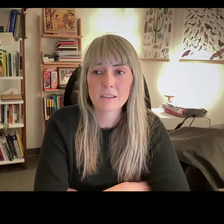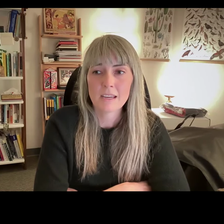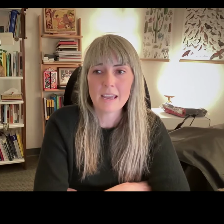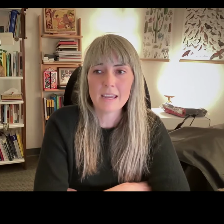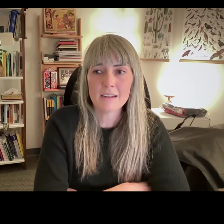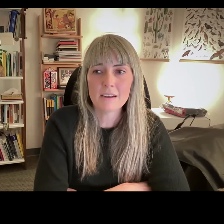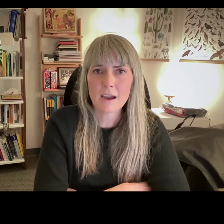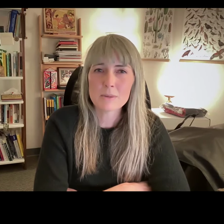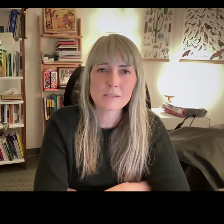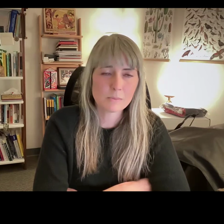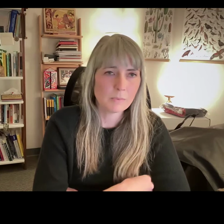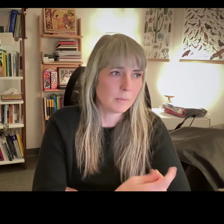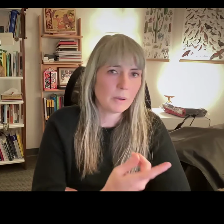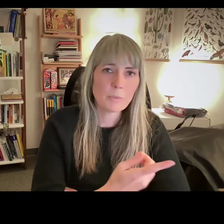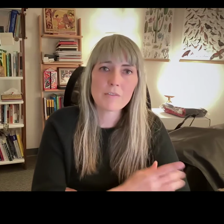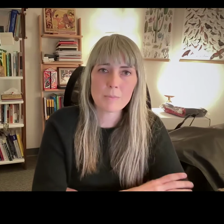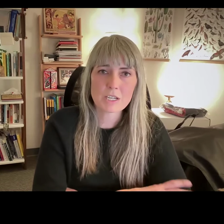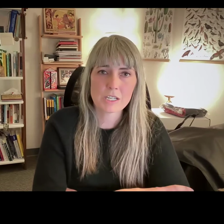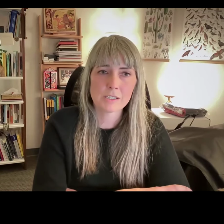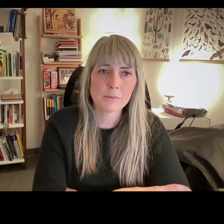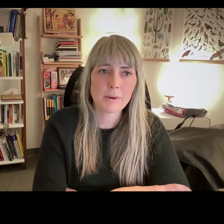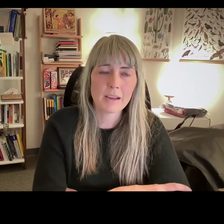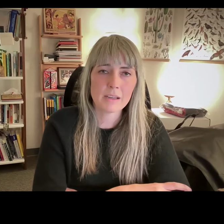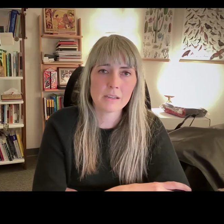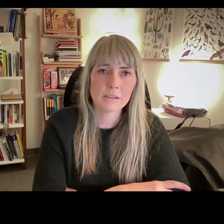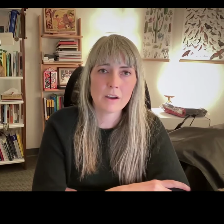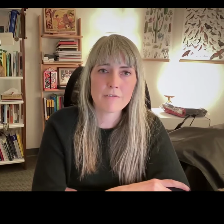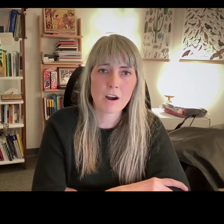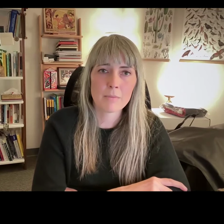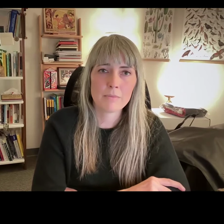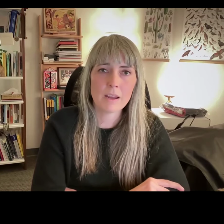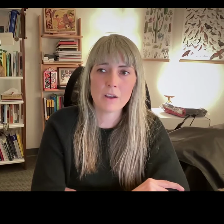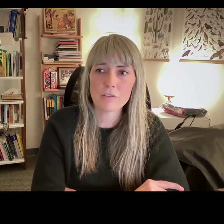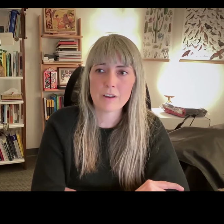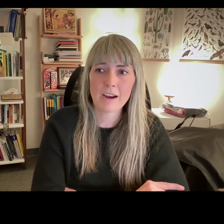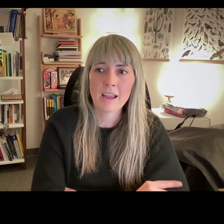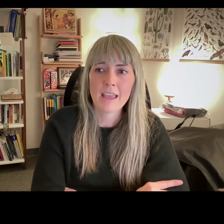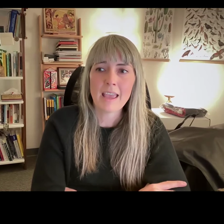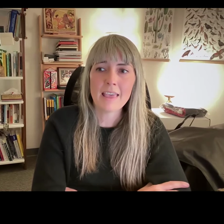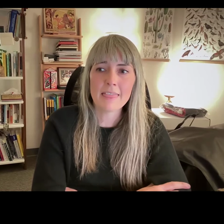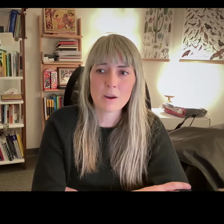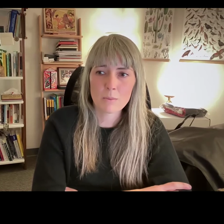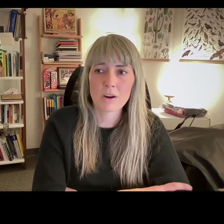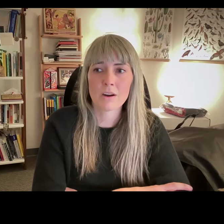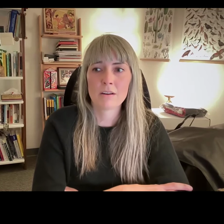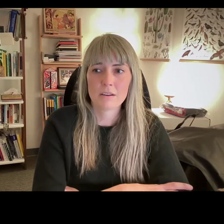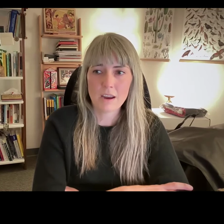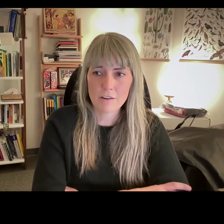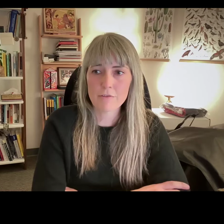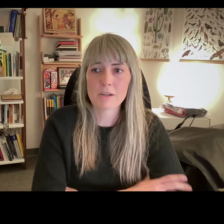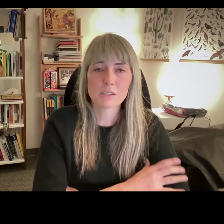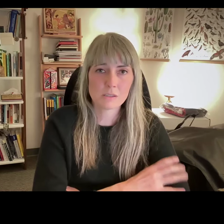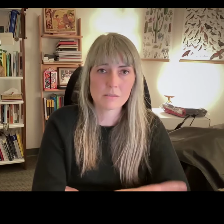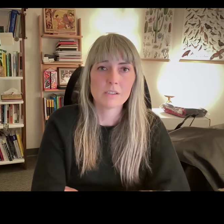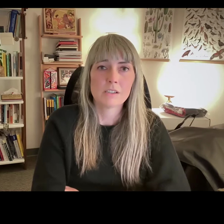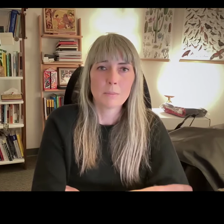Esto definitivamente puede suceder. Lo he escuchado también. Y en una de las fotos estábamos en una granja, en